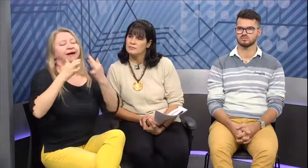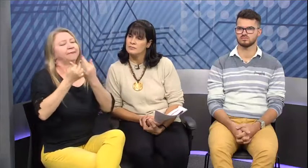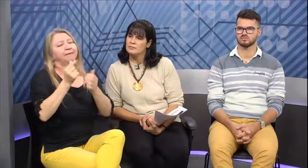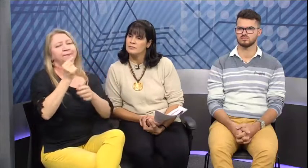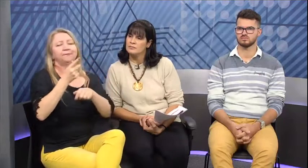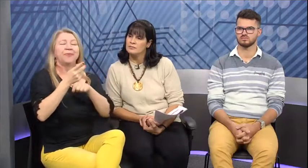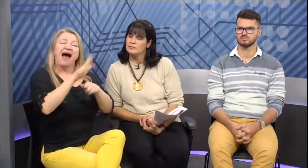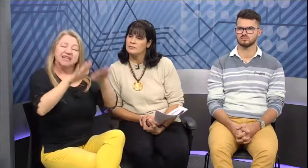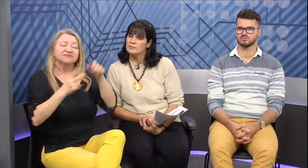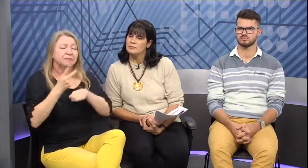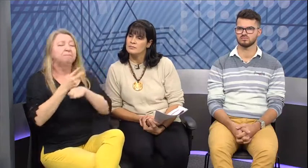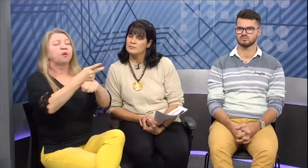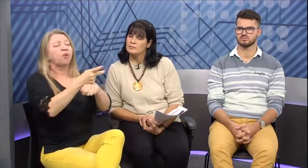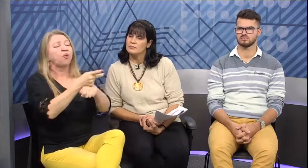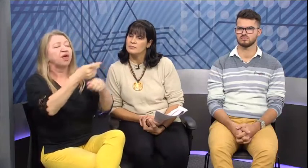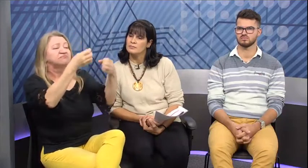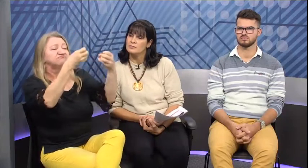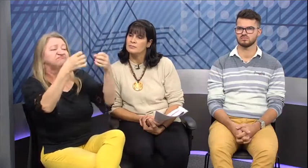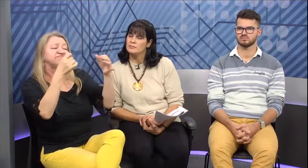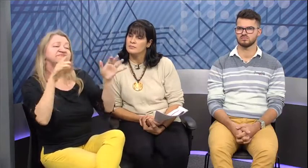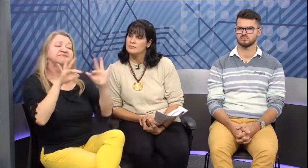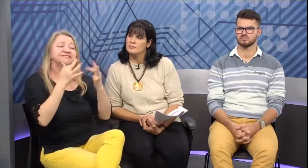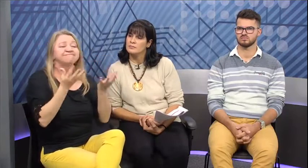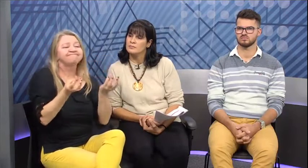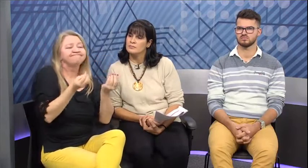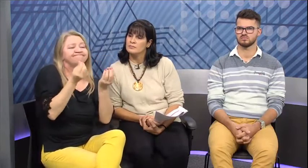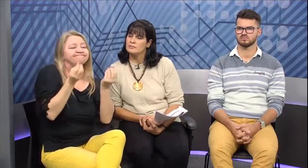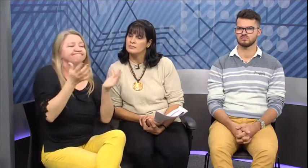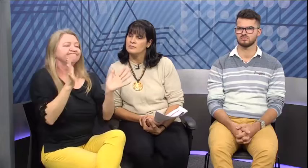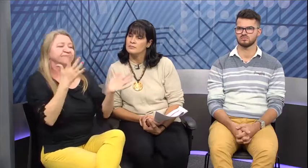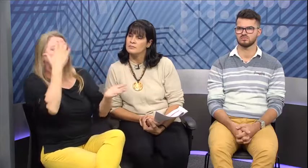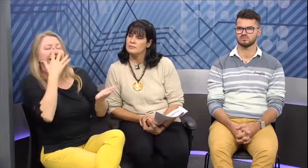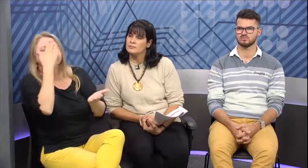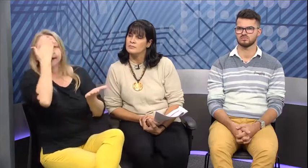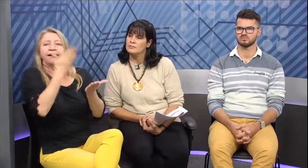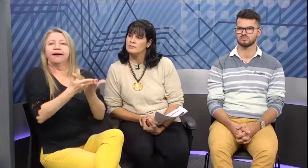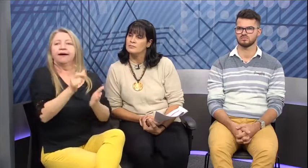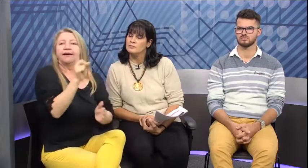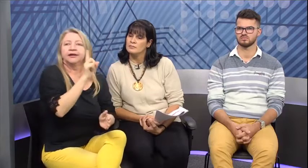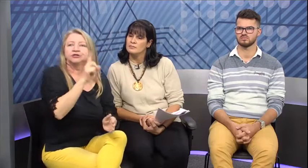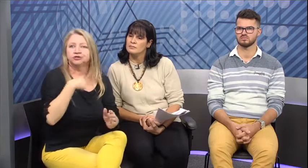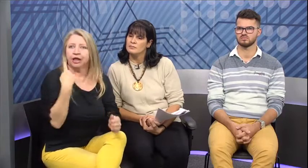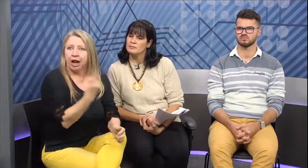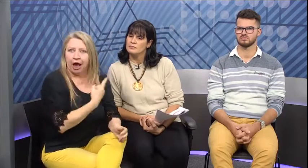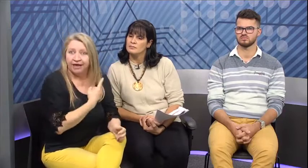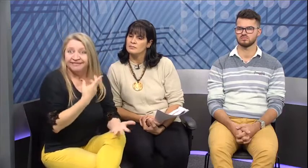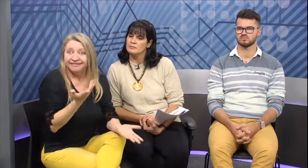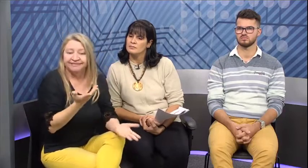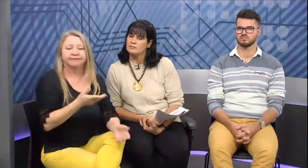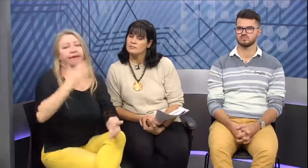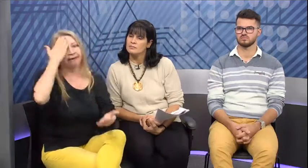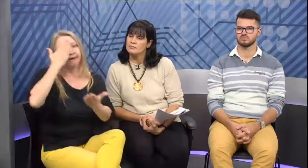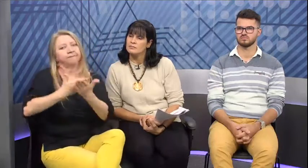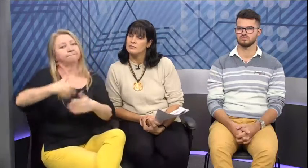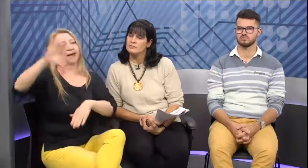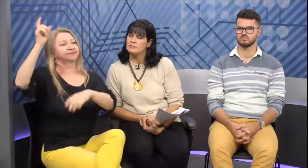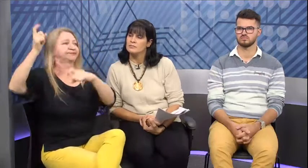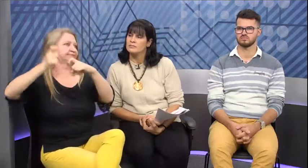surda, isso teria uma grande importância, né? E às vezes as famílias elas não acreditam no potencial da